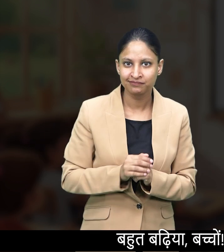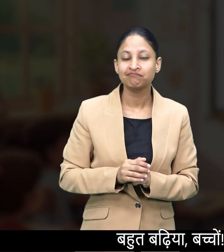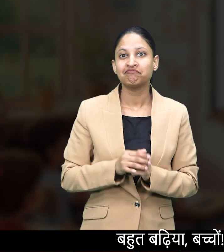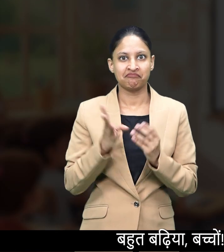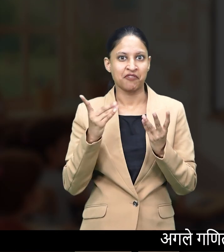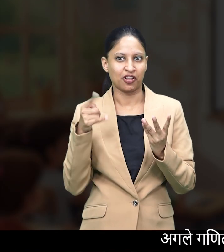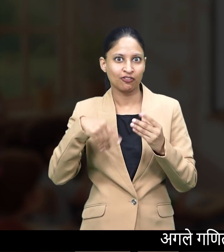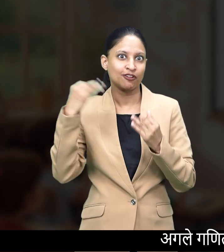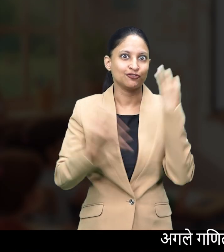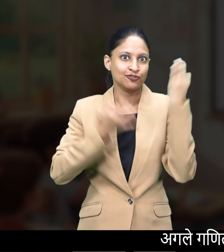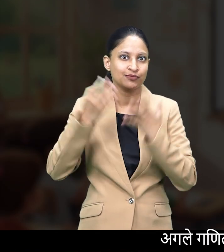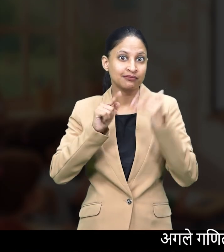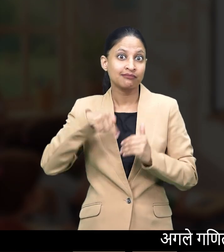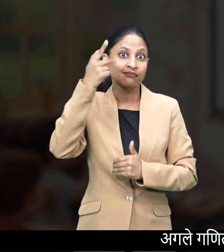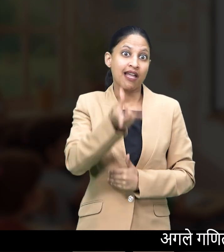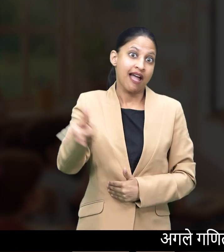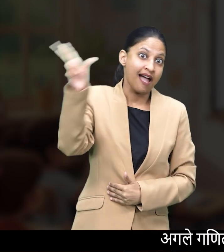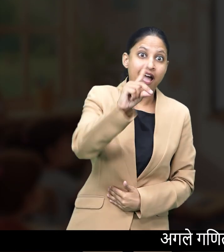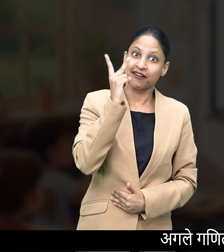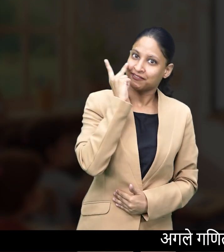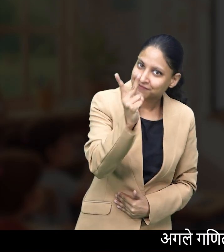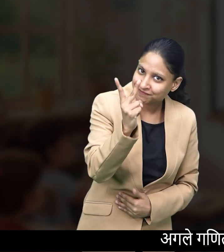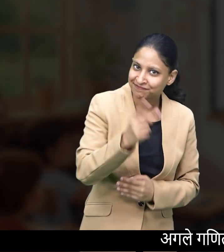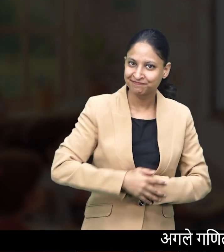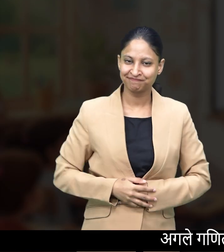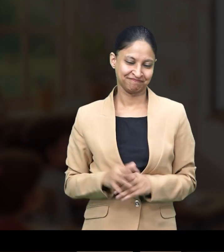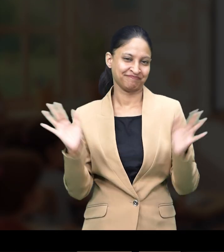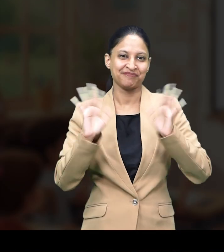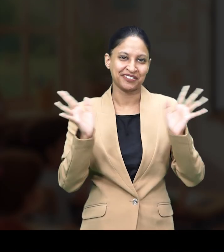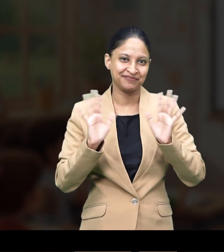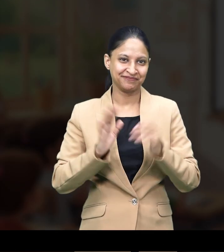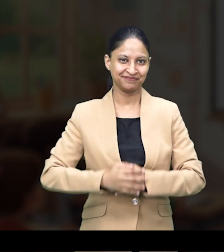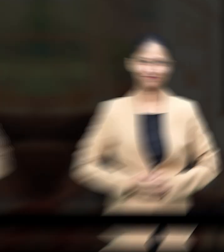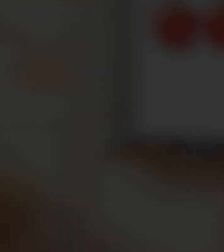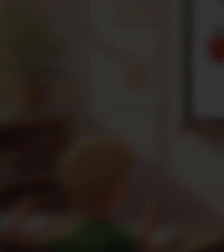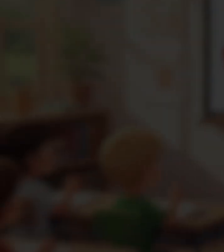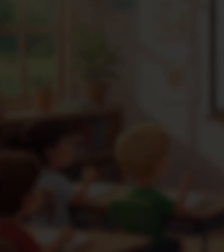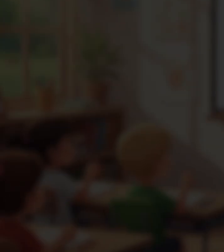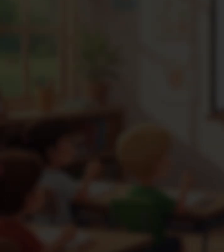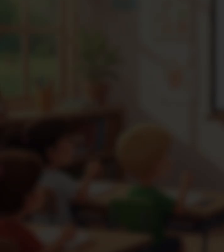अगले गणित साहसिक कार्य में आपसे फिर मिलेंगे। बाय बाय।